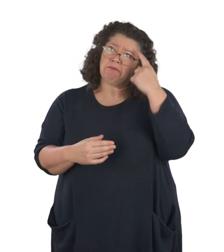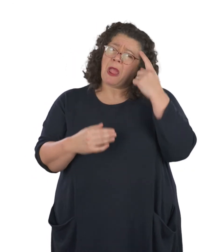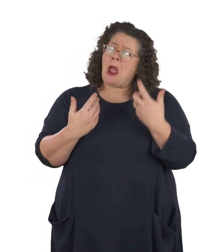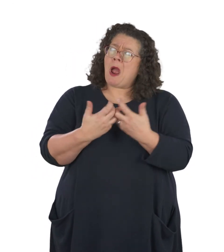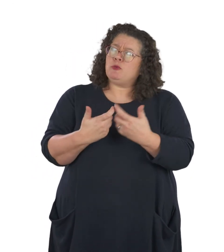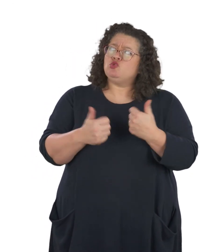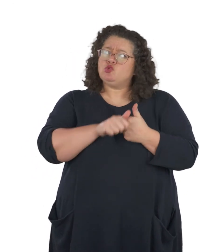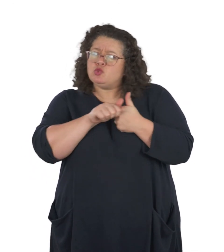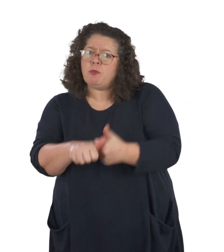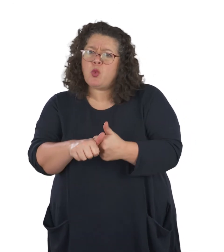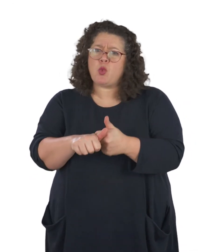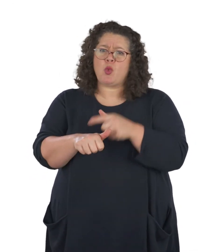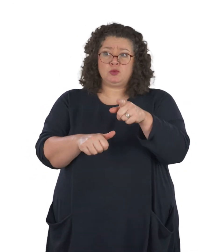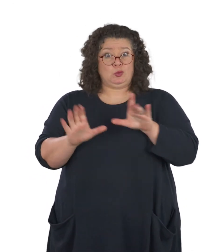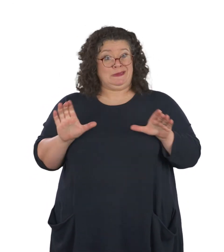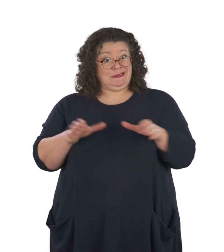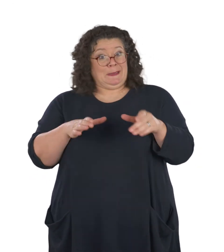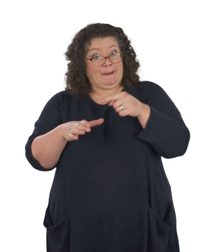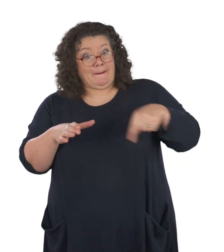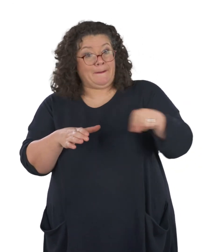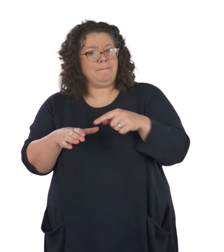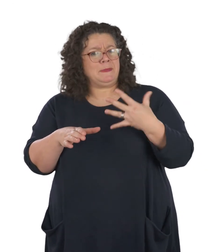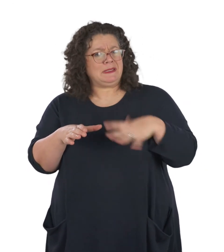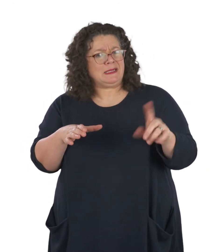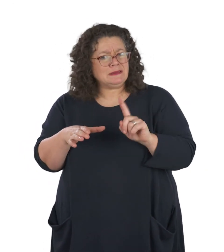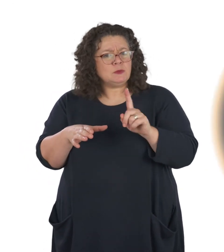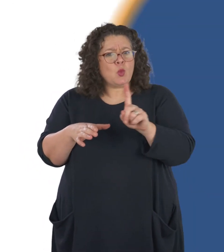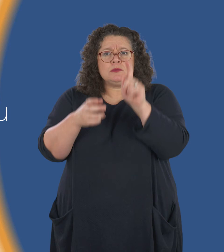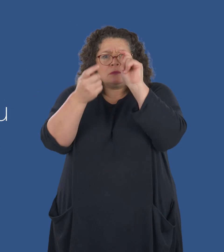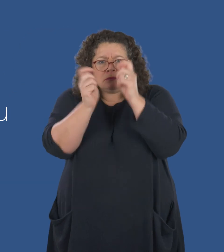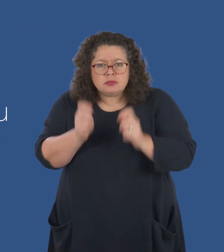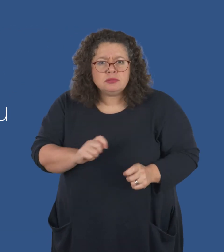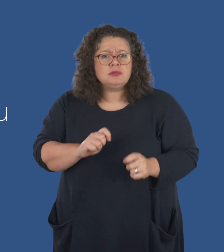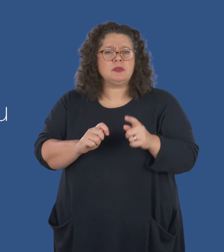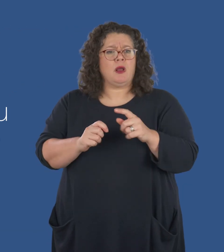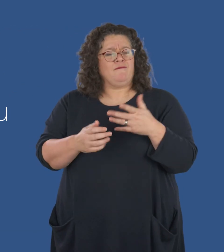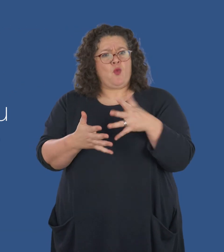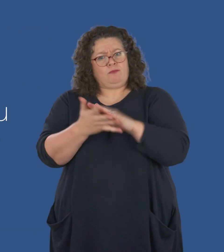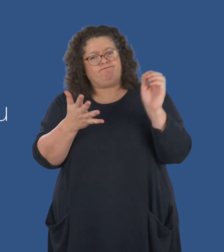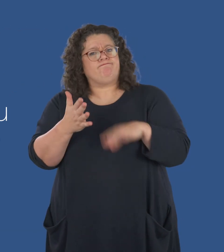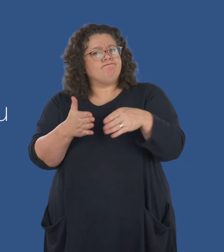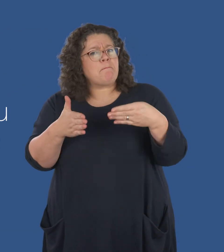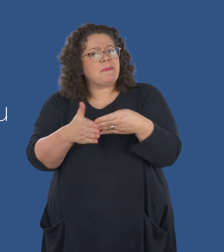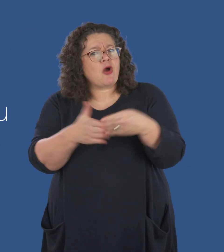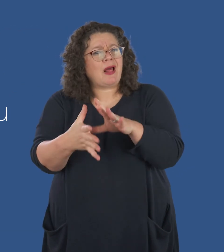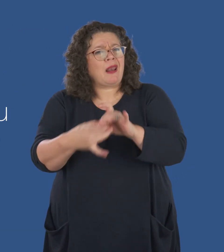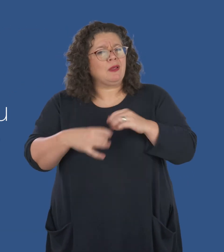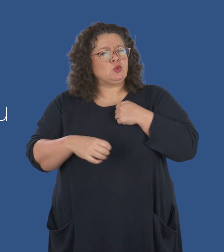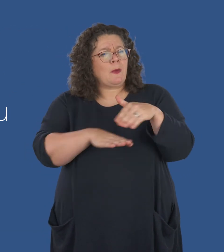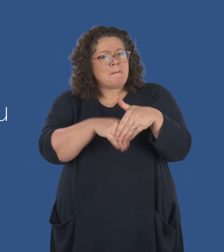addasiadau resymol y gallent ei gwneud ar gyfer y rwystrau rydych chi'n wynebu? Pa weithgareddau ymgyrchu y byddwch chi'n ymgymryd